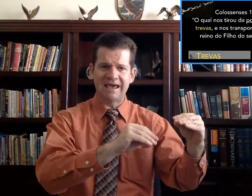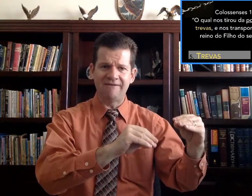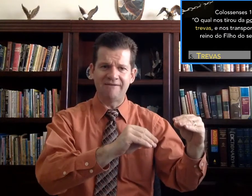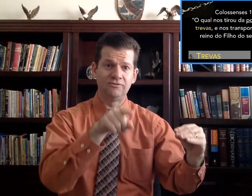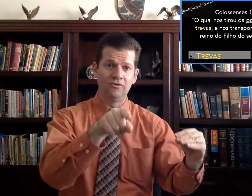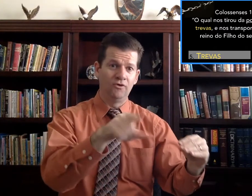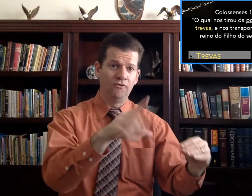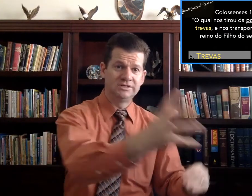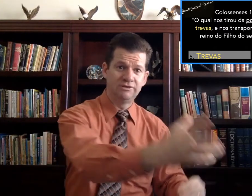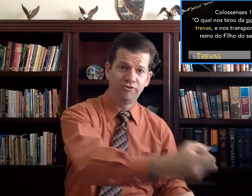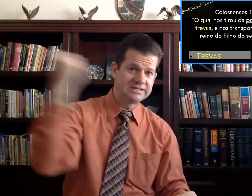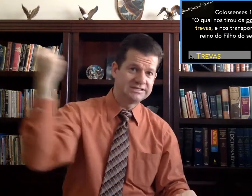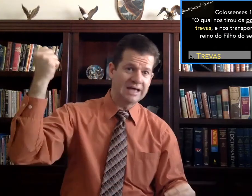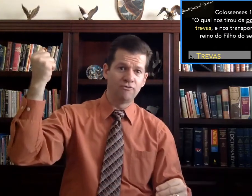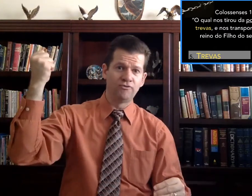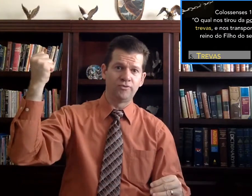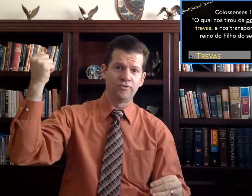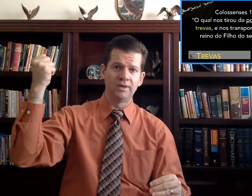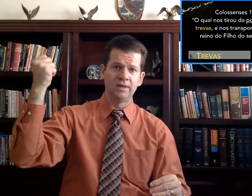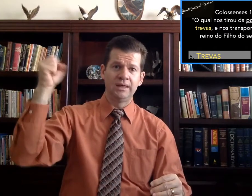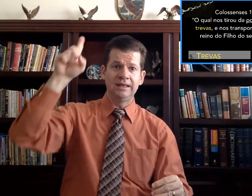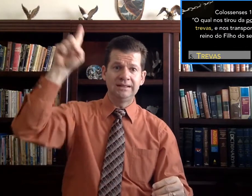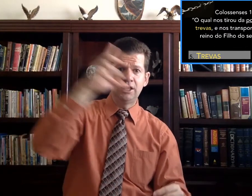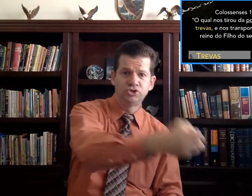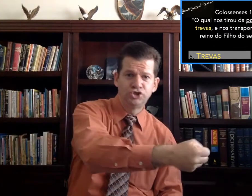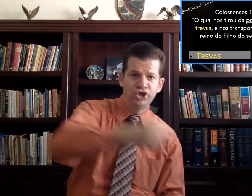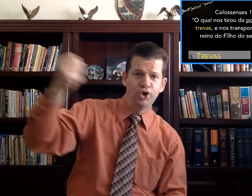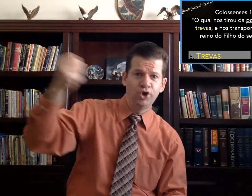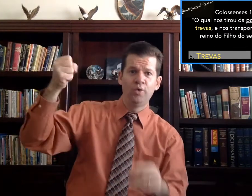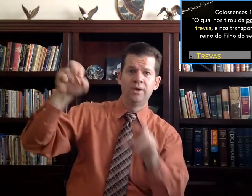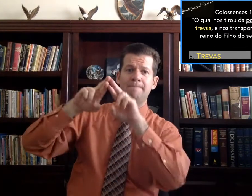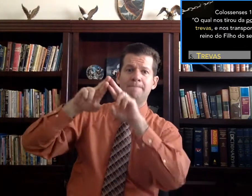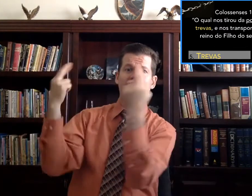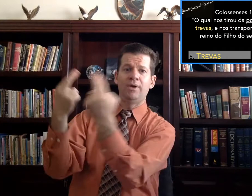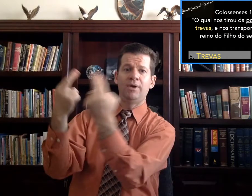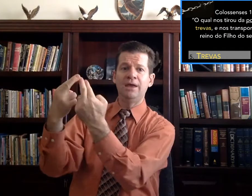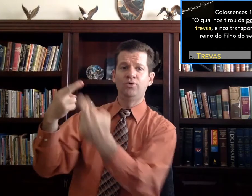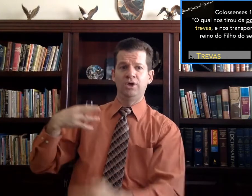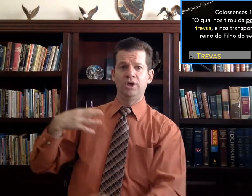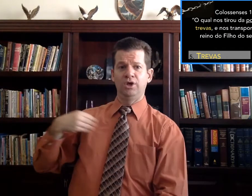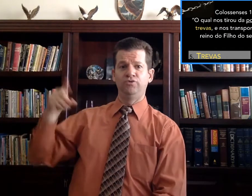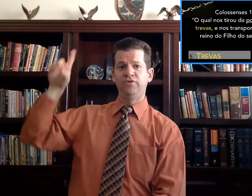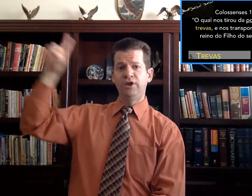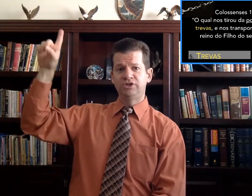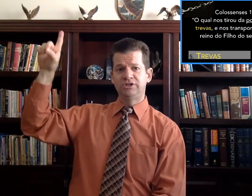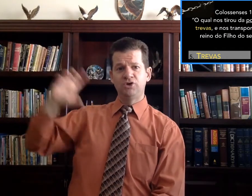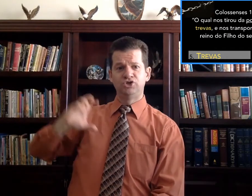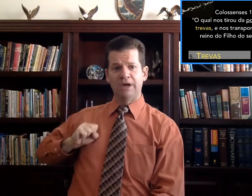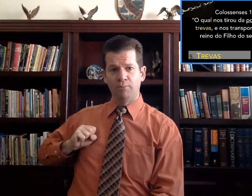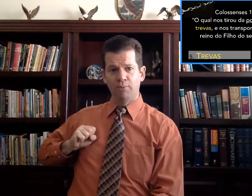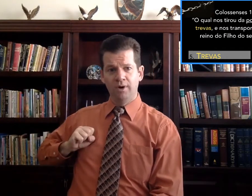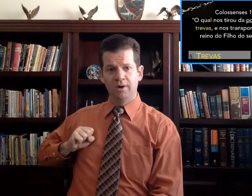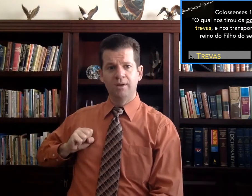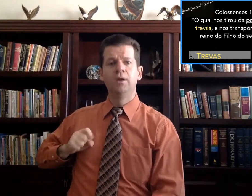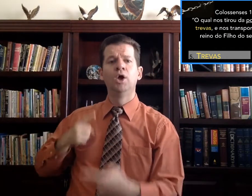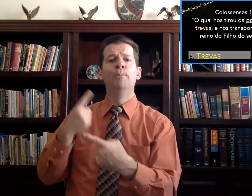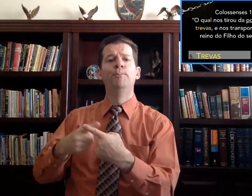trevas. Você foi salvo e Deus tirou para o reino do Filho de Deus de amor. Por